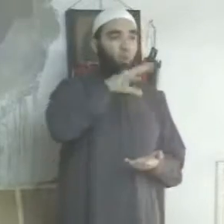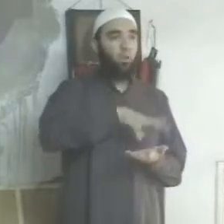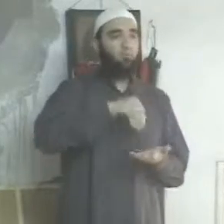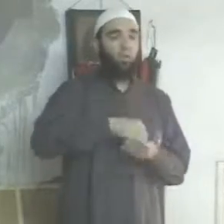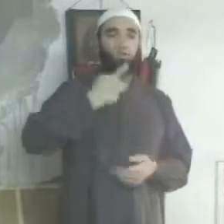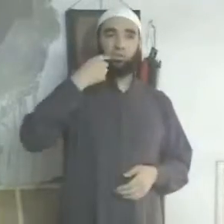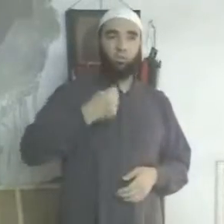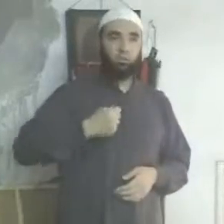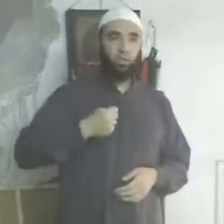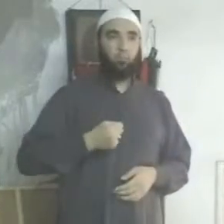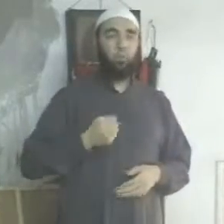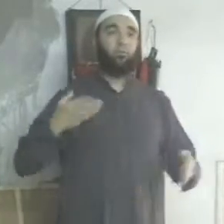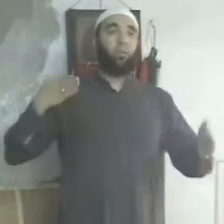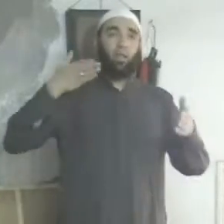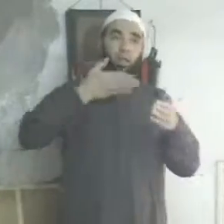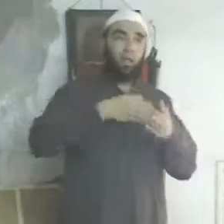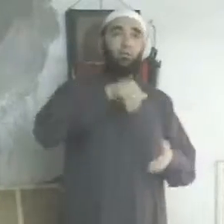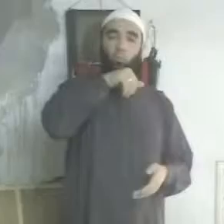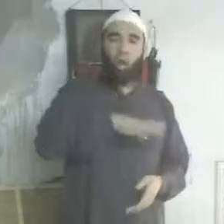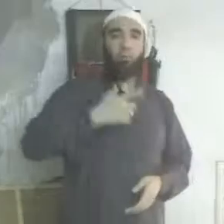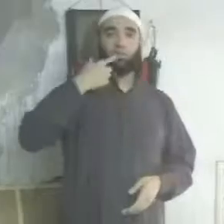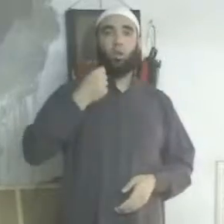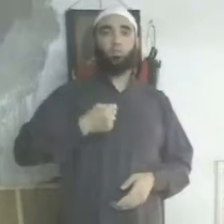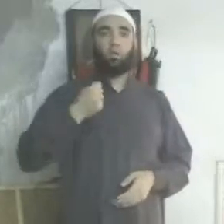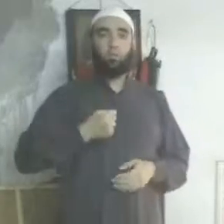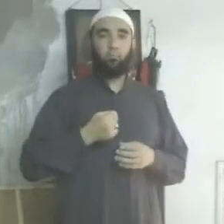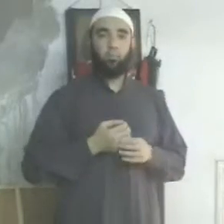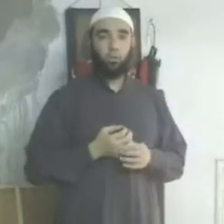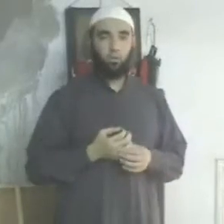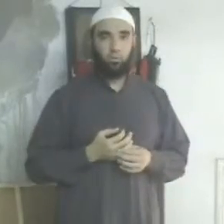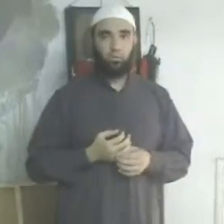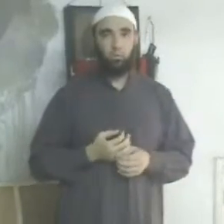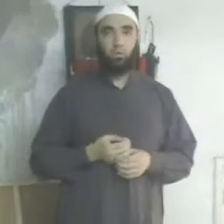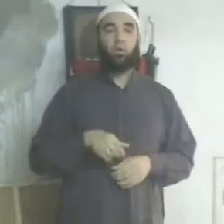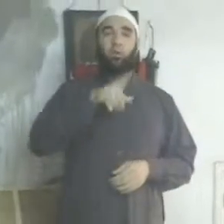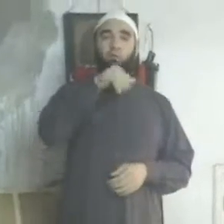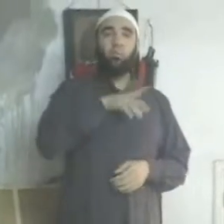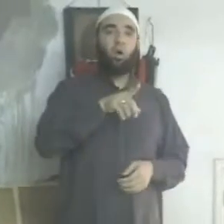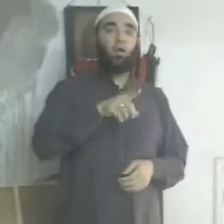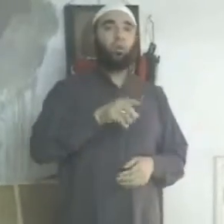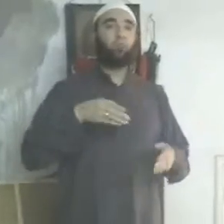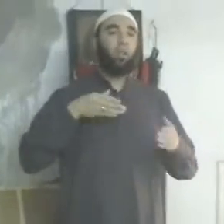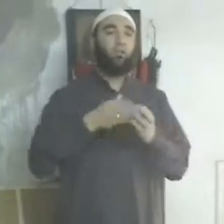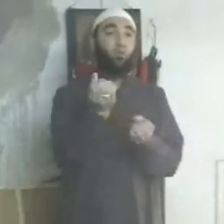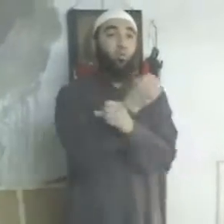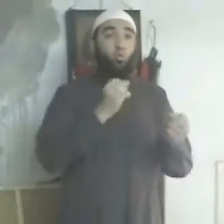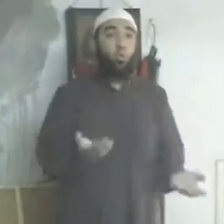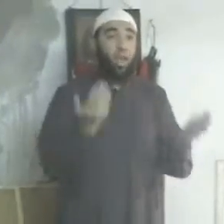على سيدنا محمد في الآخرين، وصل على سيدنا محمد في كل